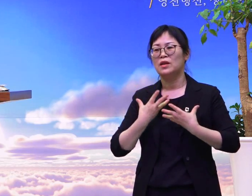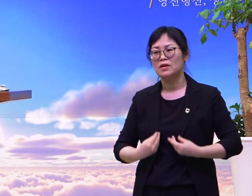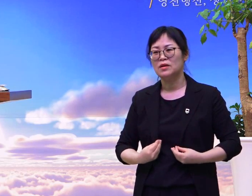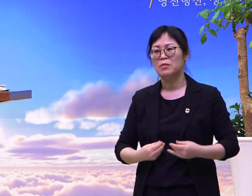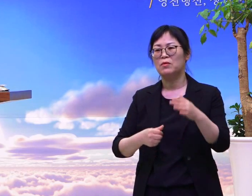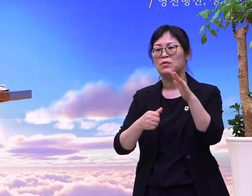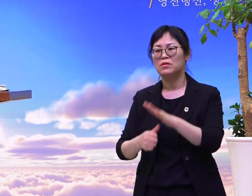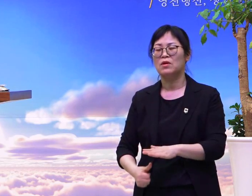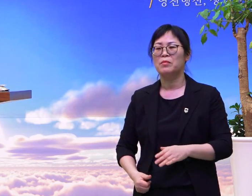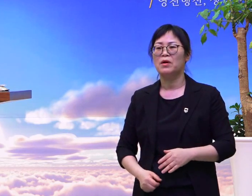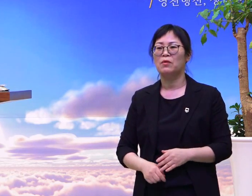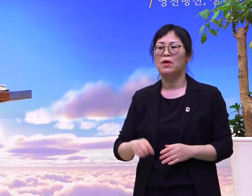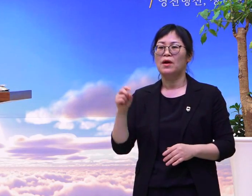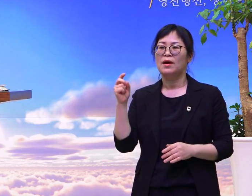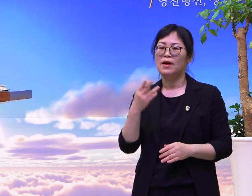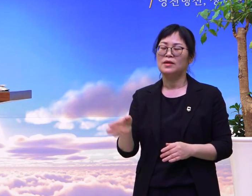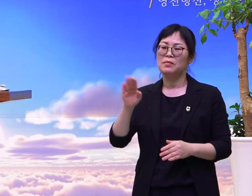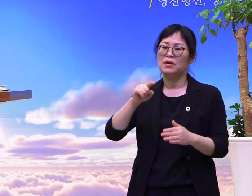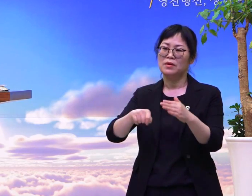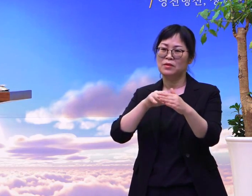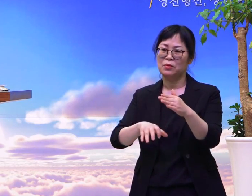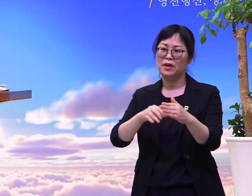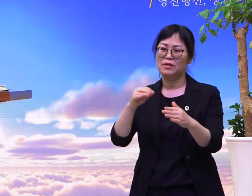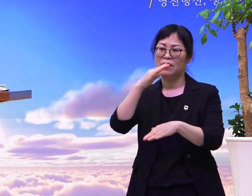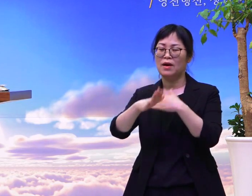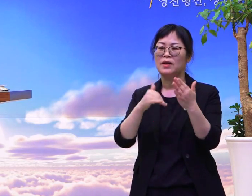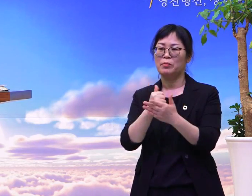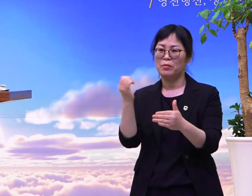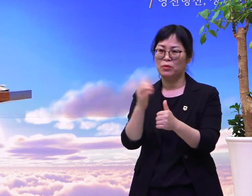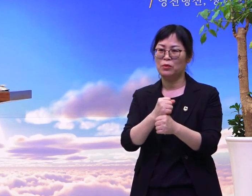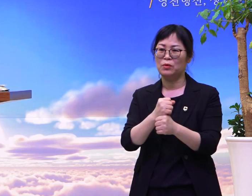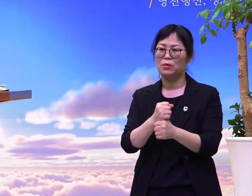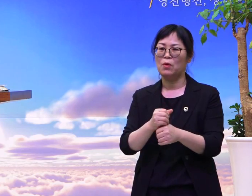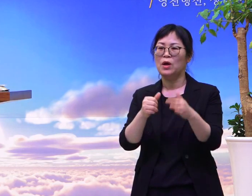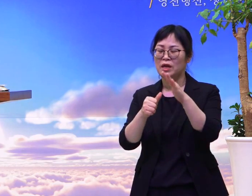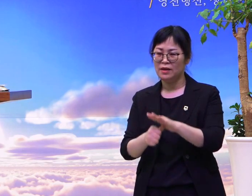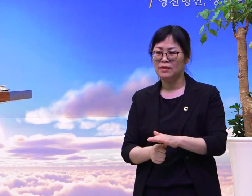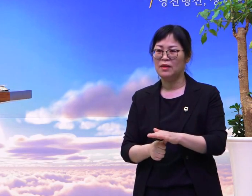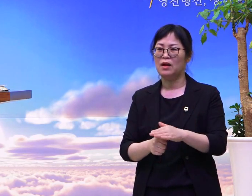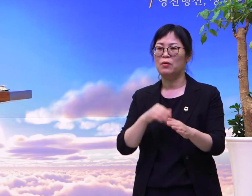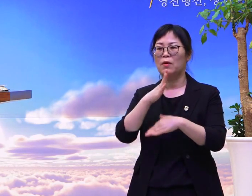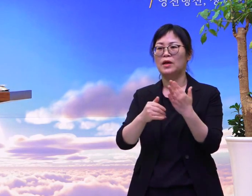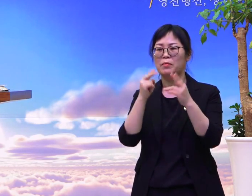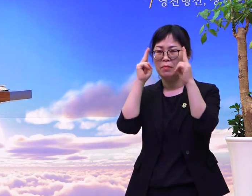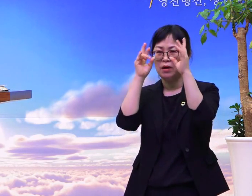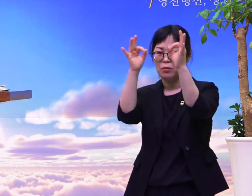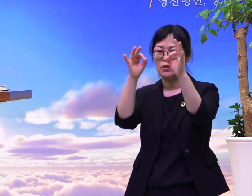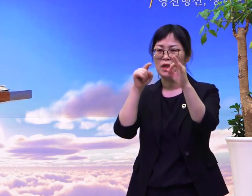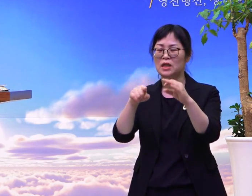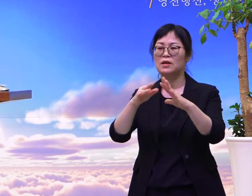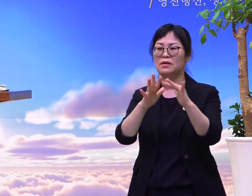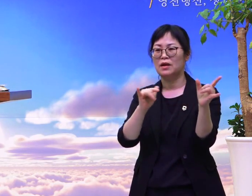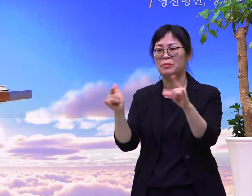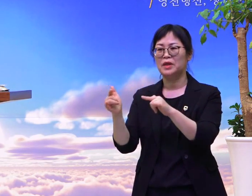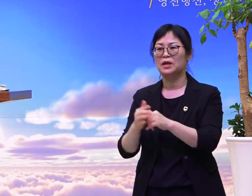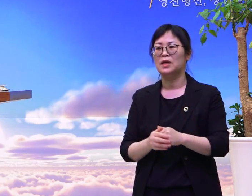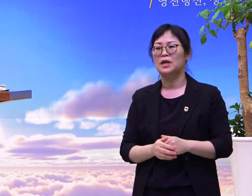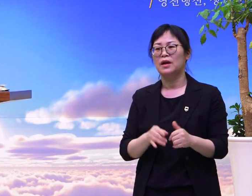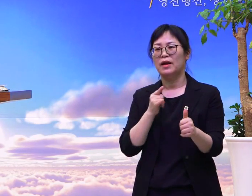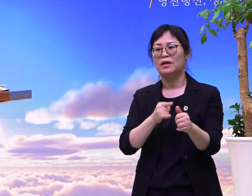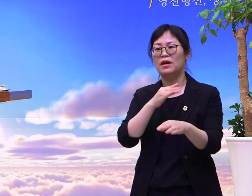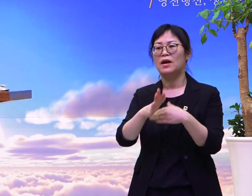그러나 그 속에서 또다시 주님을 붙들고 고통 속에 신음하며 인내하며 하나님을 바라보고 있는 그 백성들이 하나님을 정말로